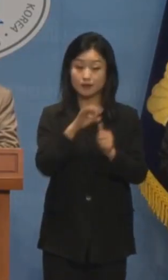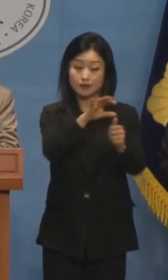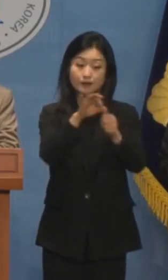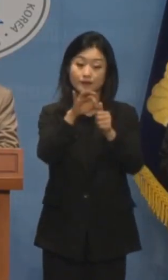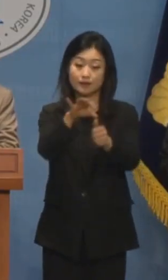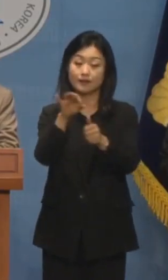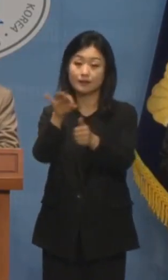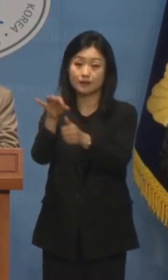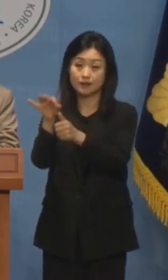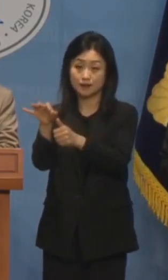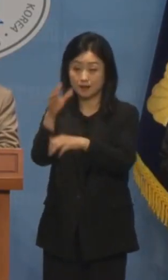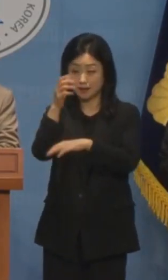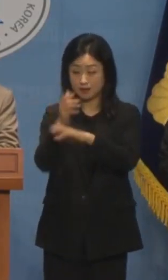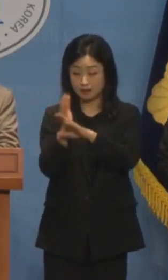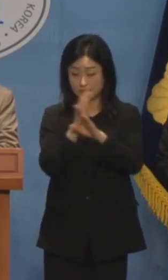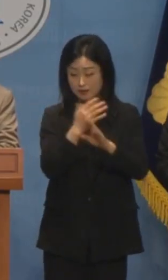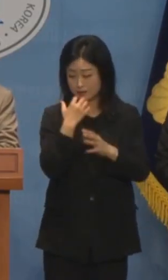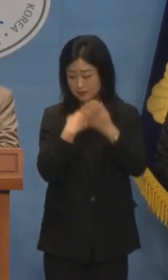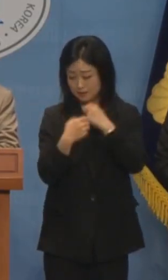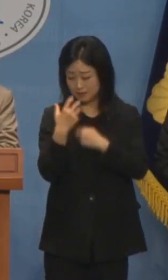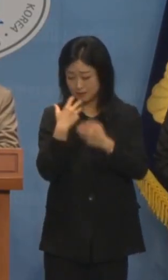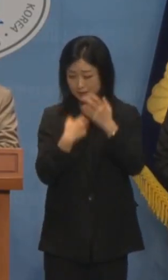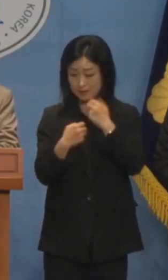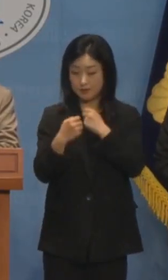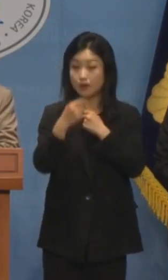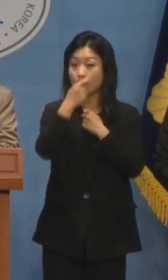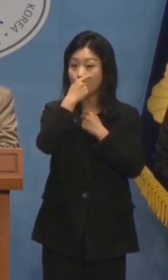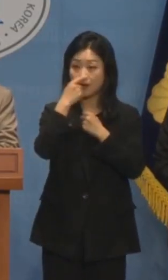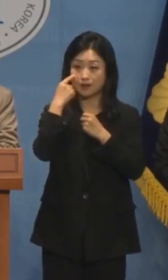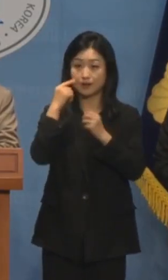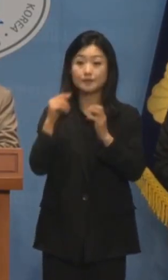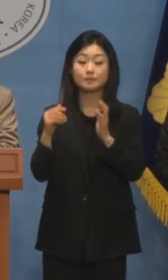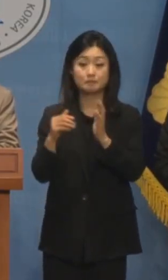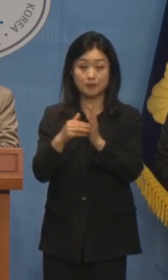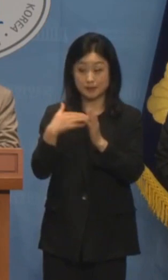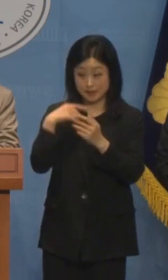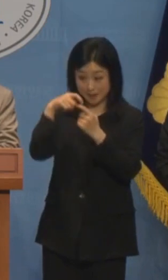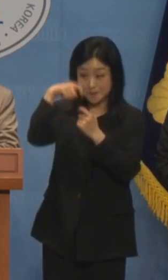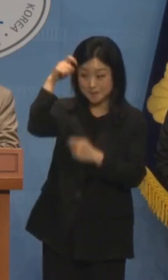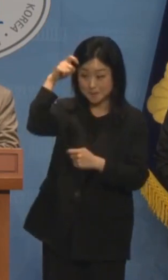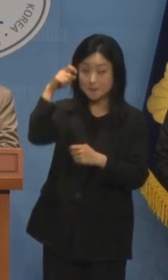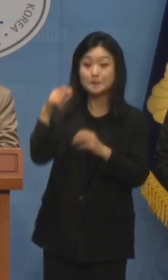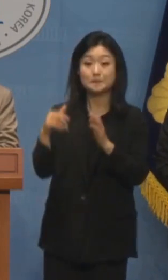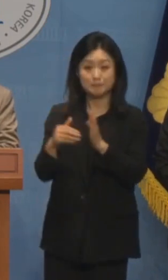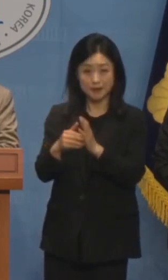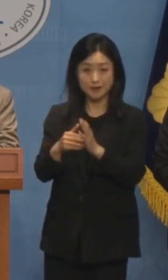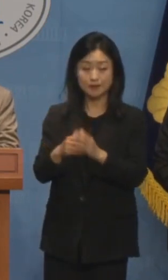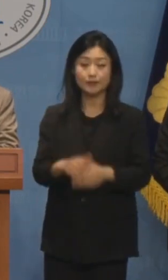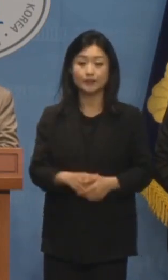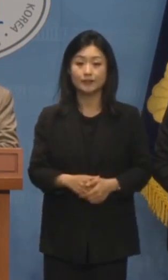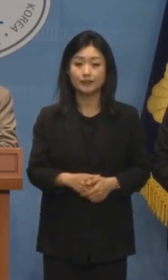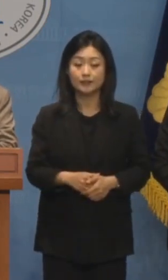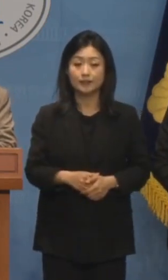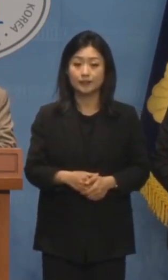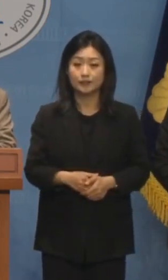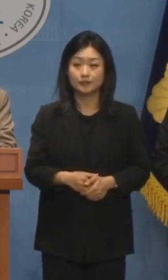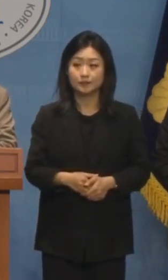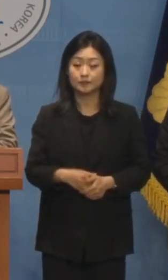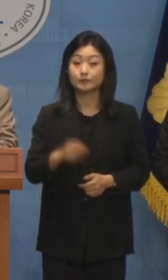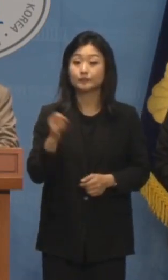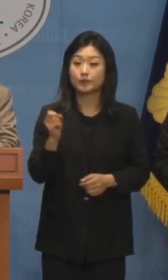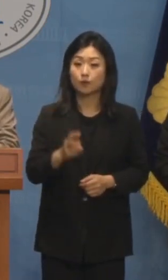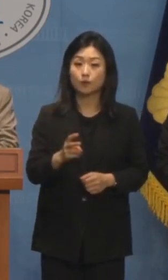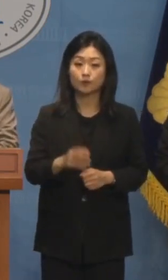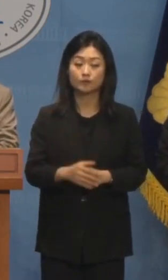자기들의 사리사욕을 위해 일해왔음을 제 눈으로 목격할 수 있었습니다.